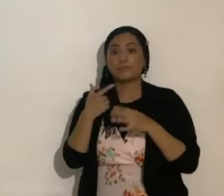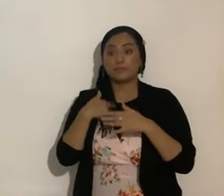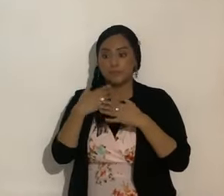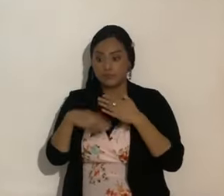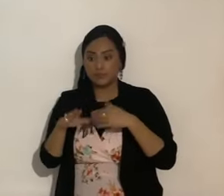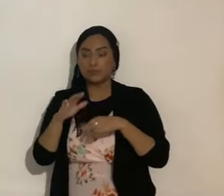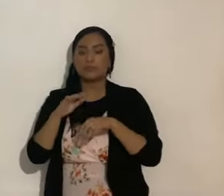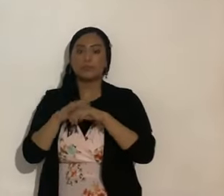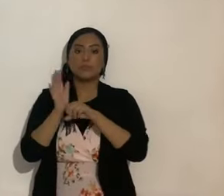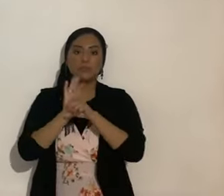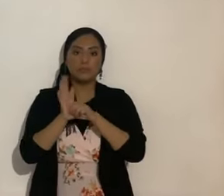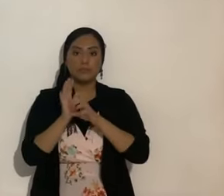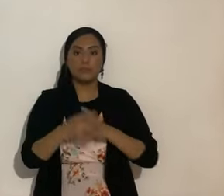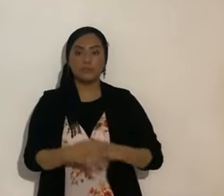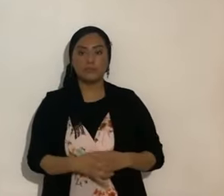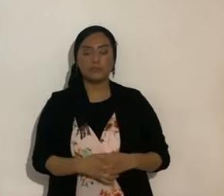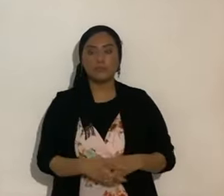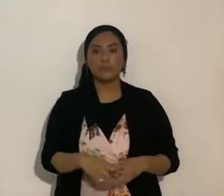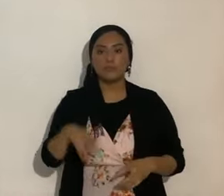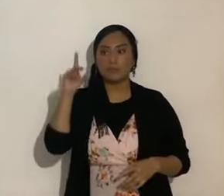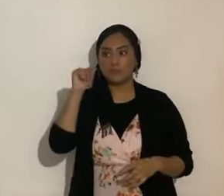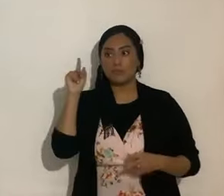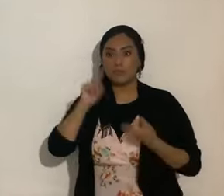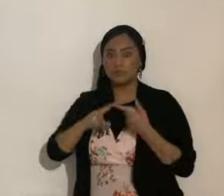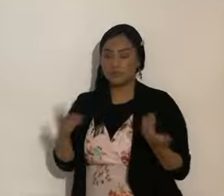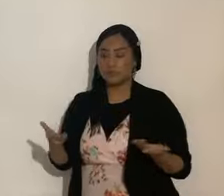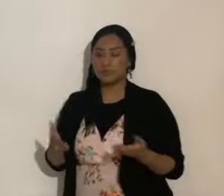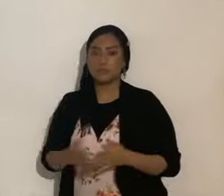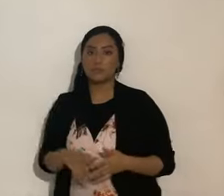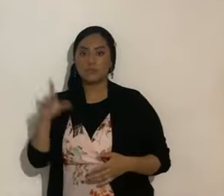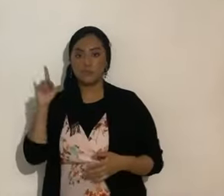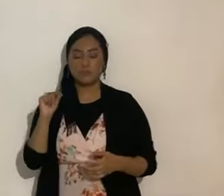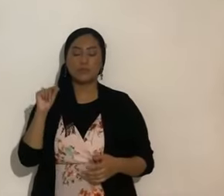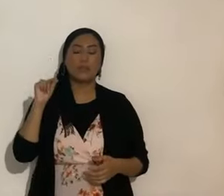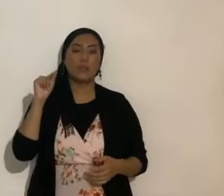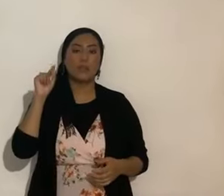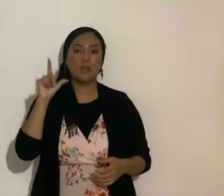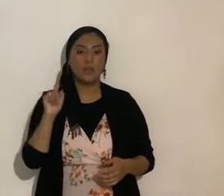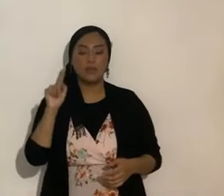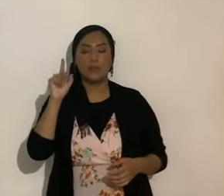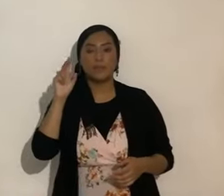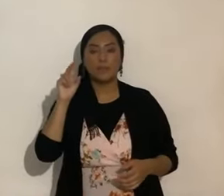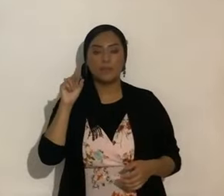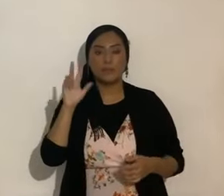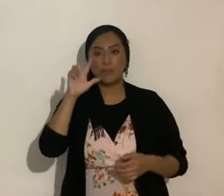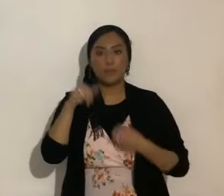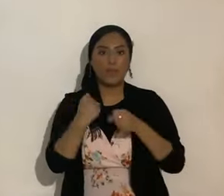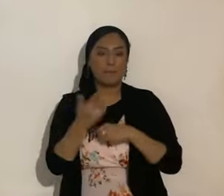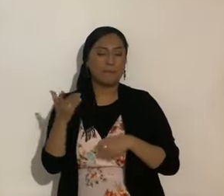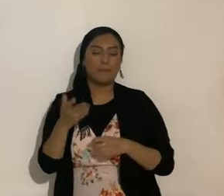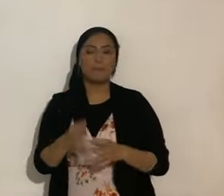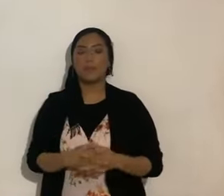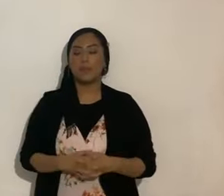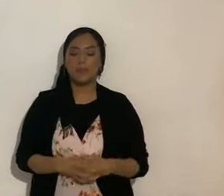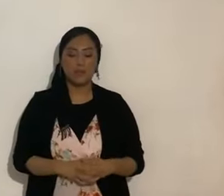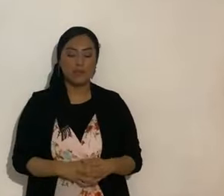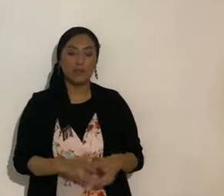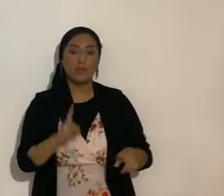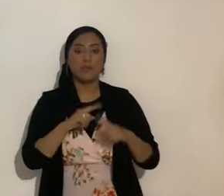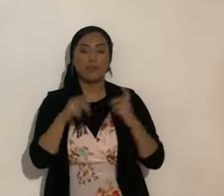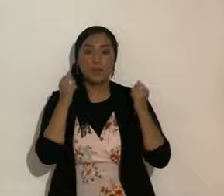en la pandemia, Roe, ¿sí?, 2020 para acá, 20, 21, 22, 23, ya prácticamente 3 años, bueno,